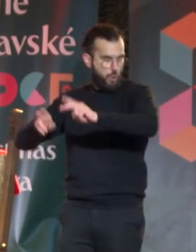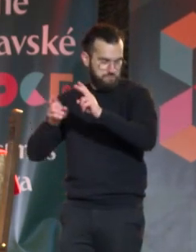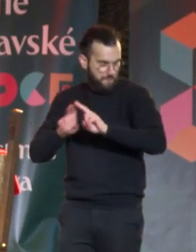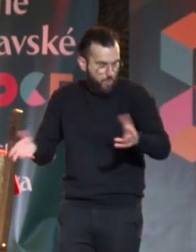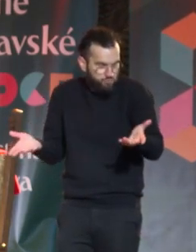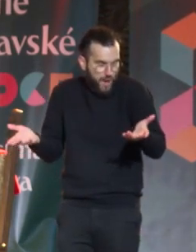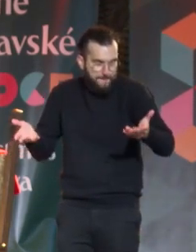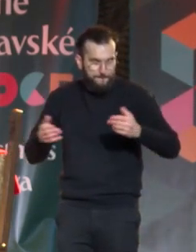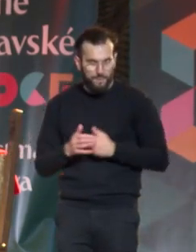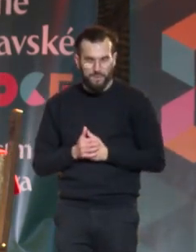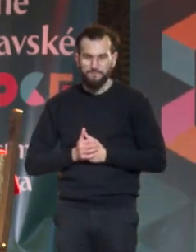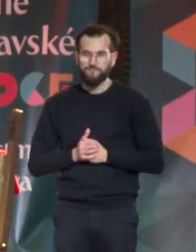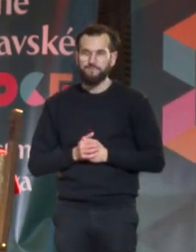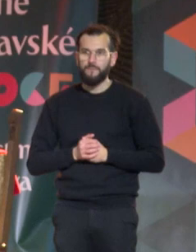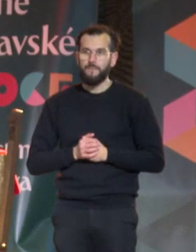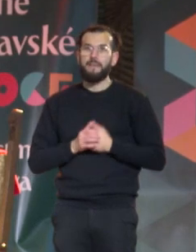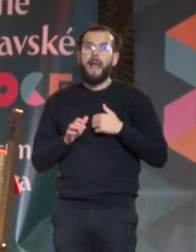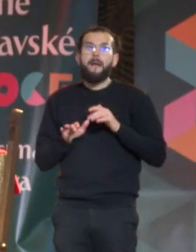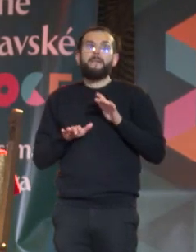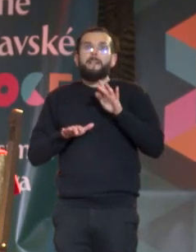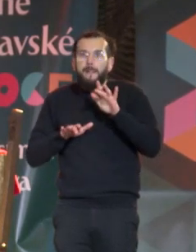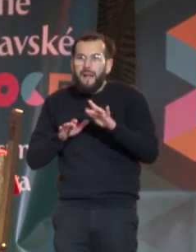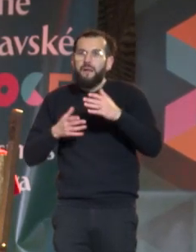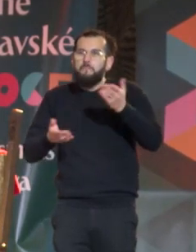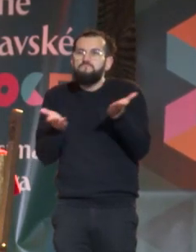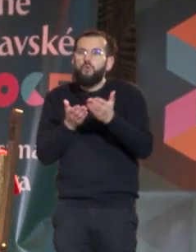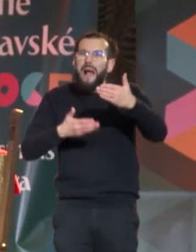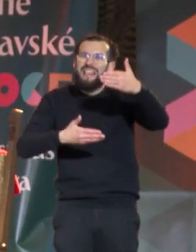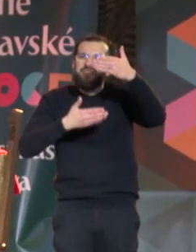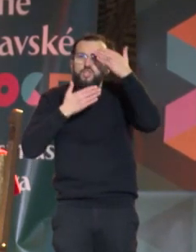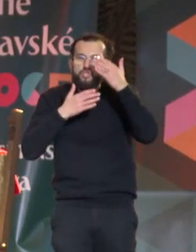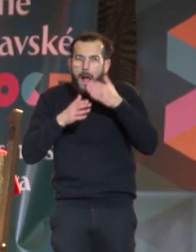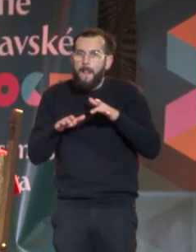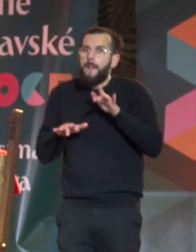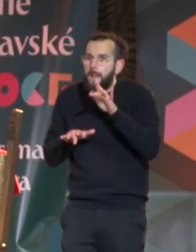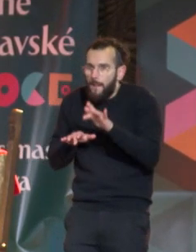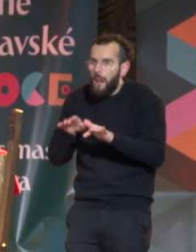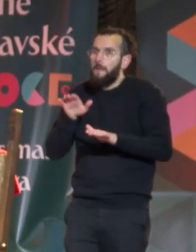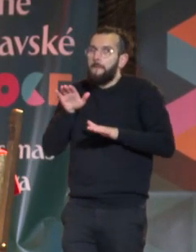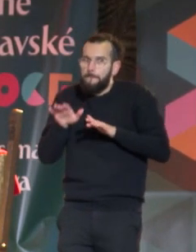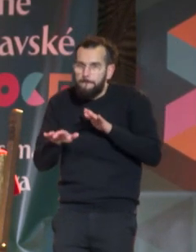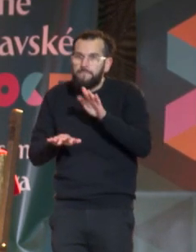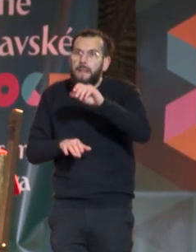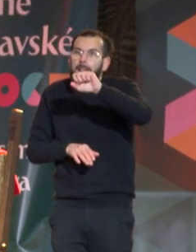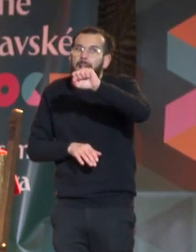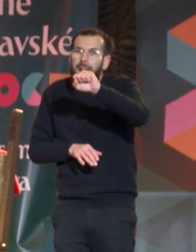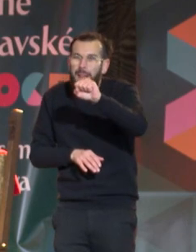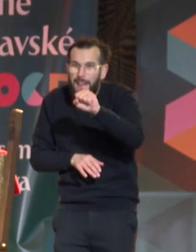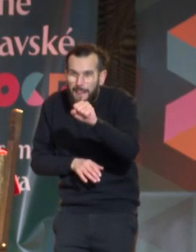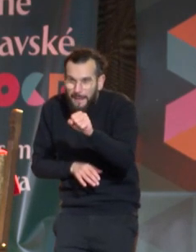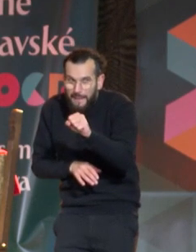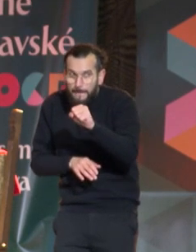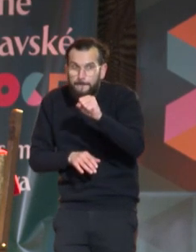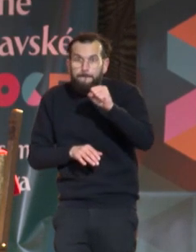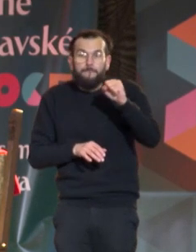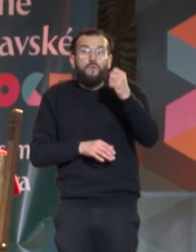nie? Našľapujem ako ninja, čo najtichšie stlačím kľučku a som von.